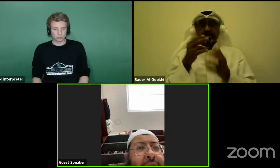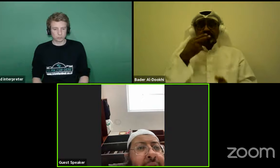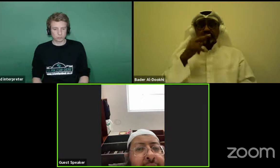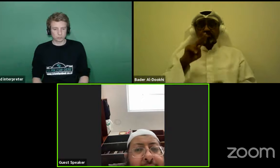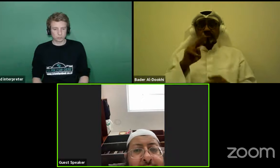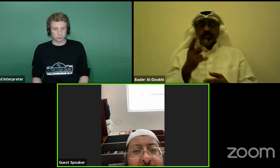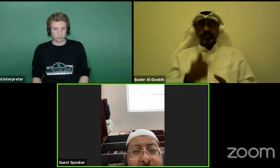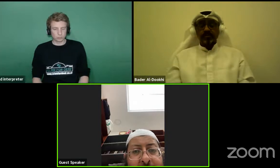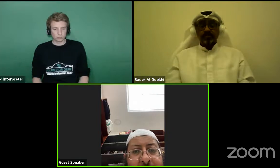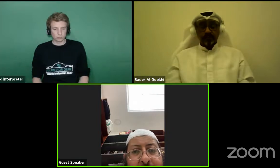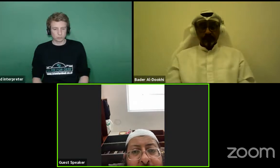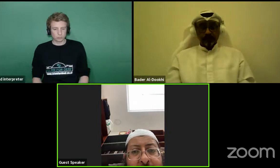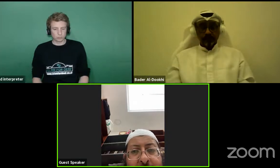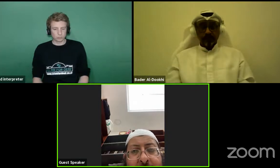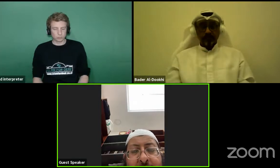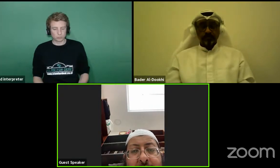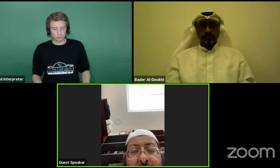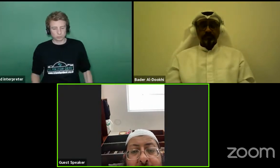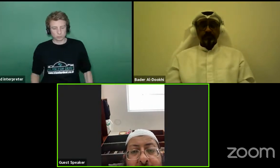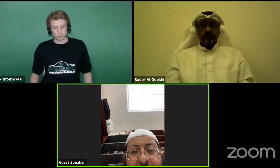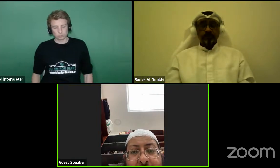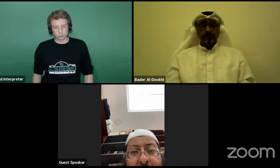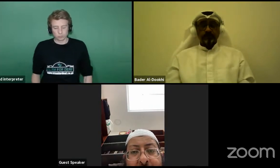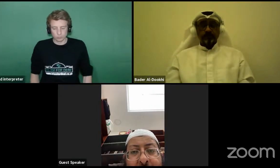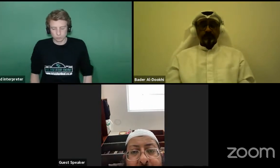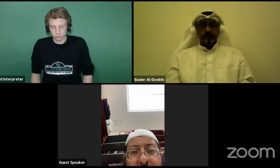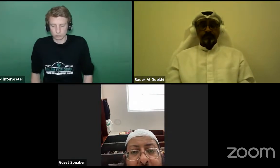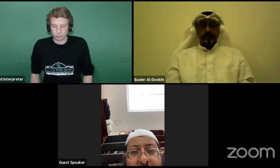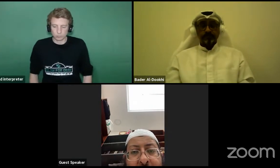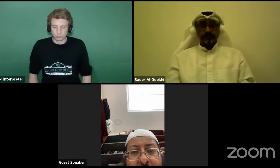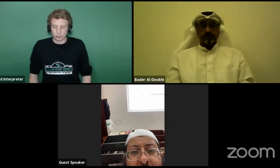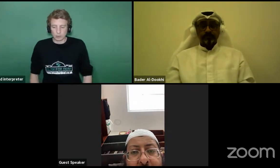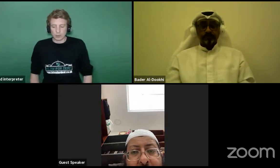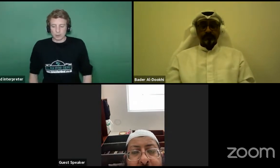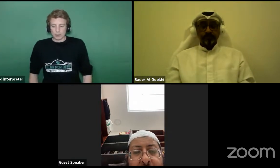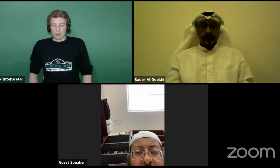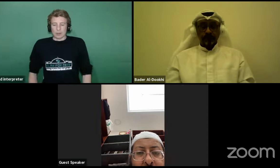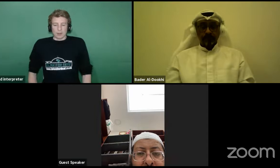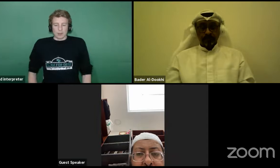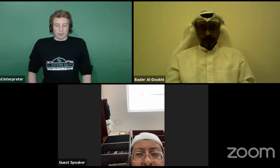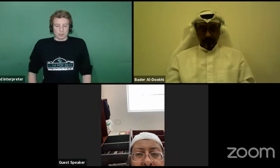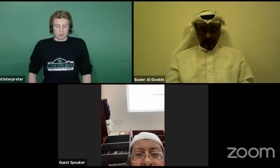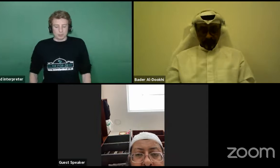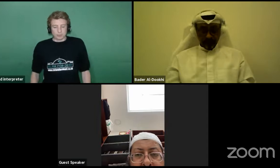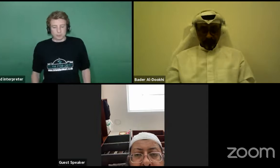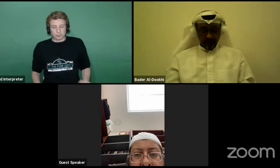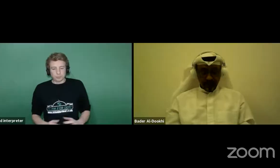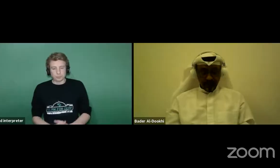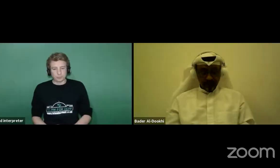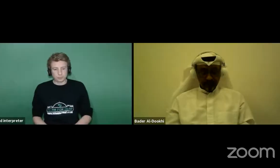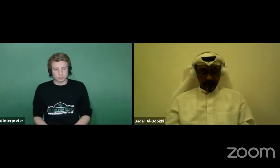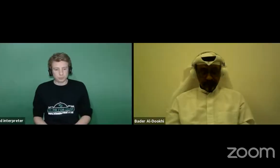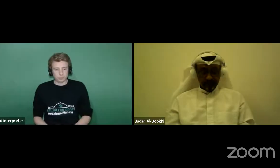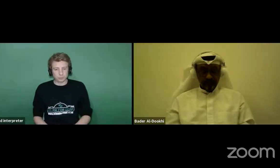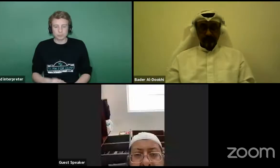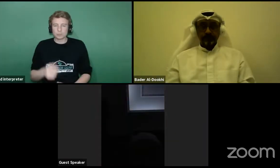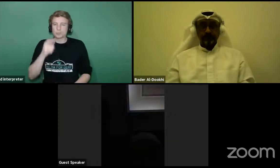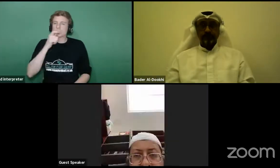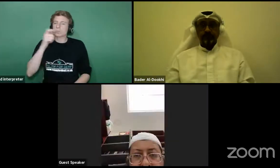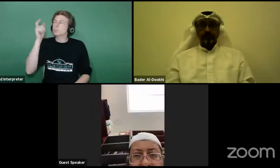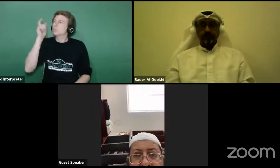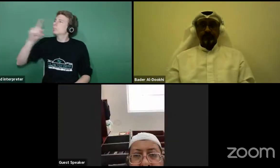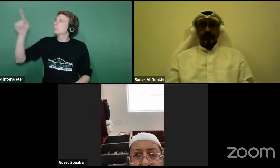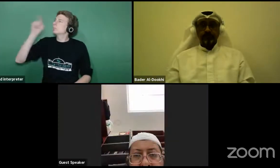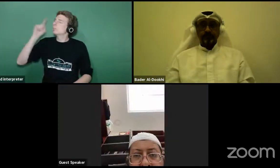طيب عقيل تفضل. نعم. بارك الله فيكم شيخنا. In the name of Allah, the gracious,